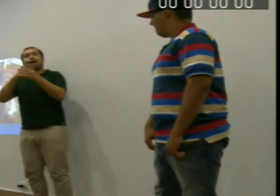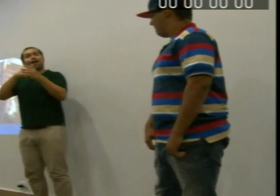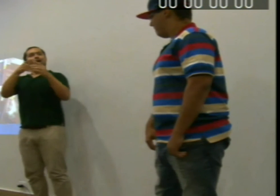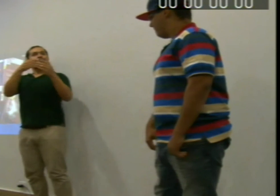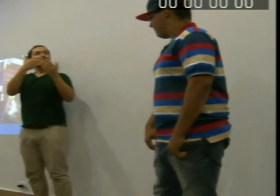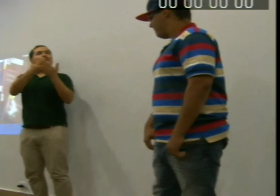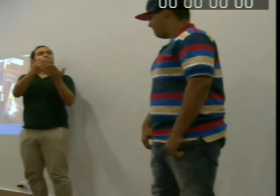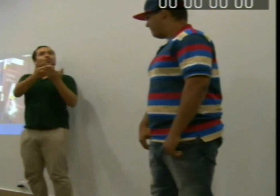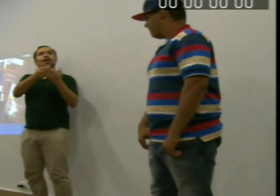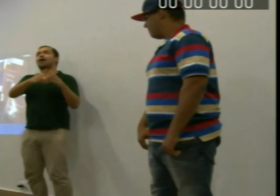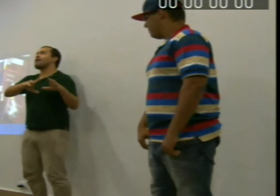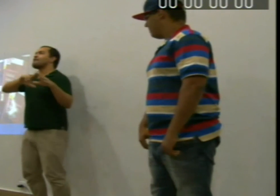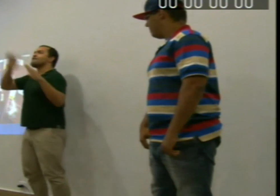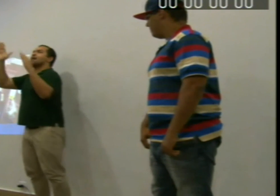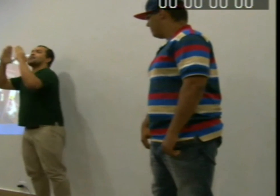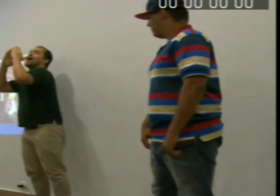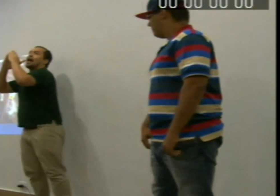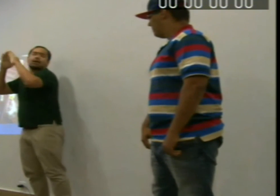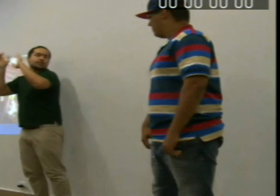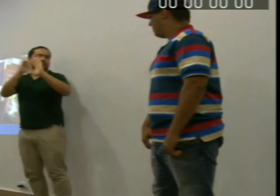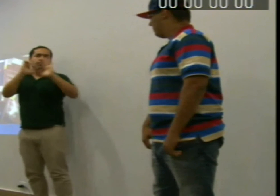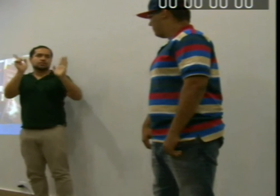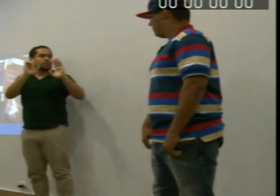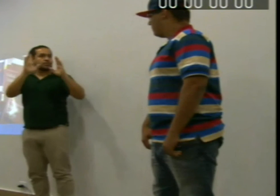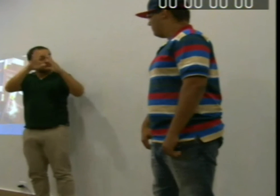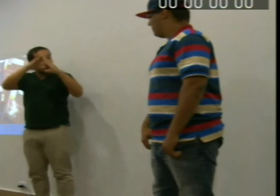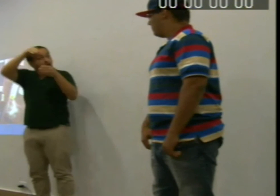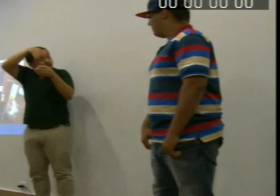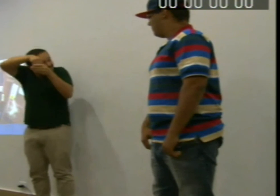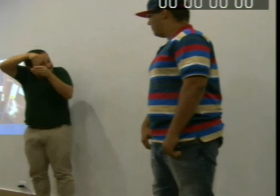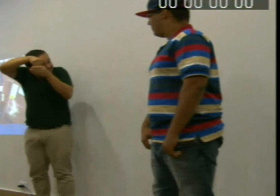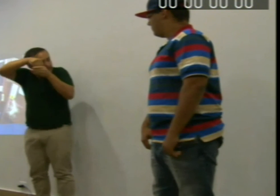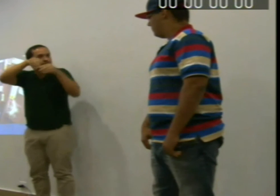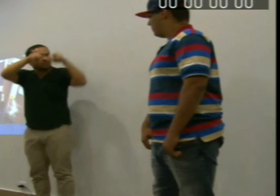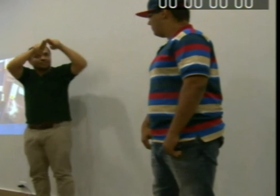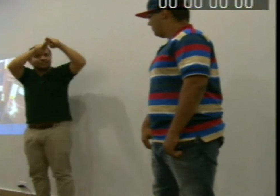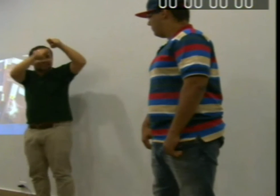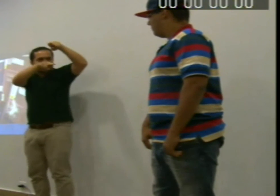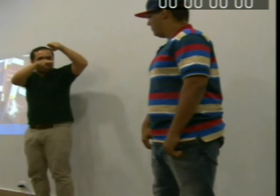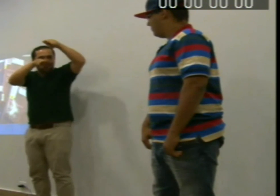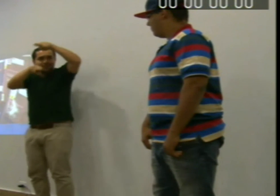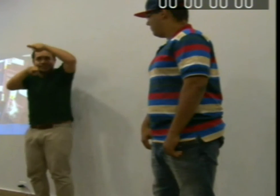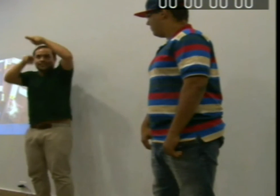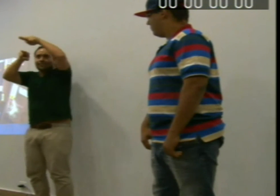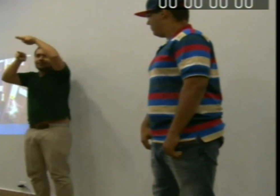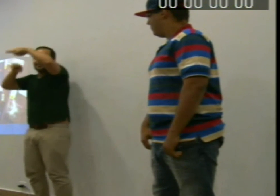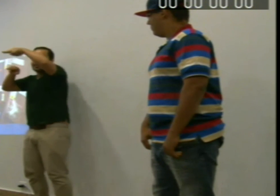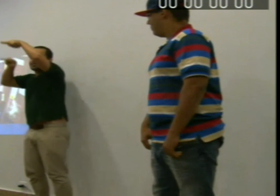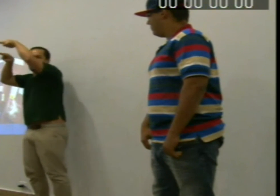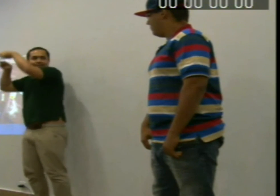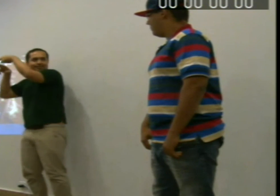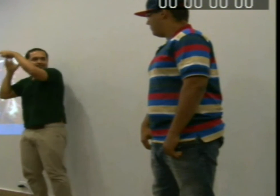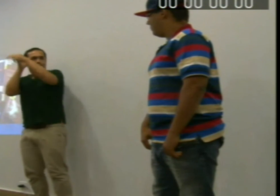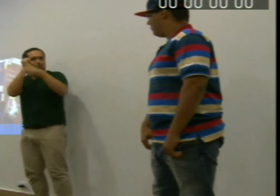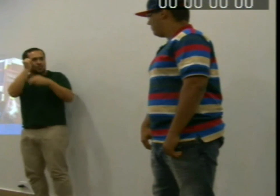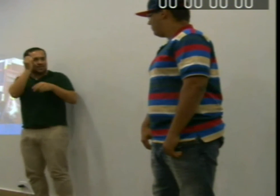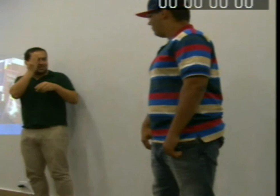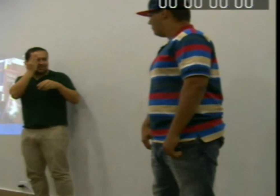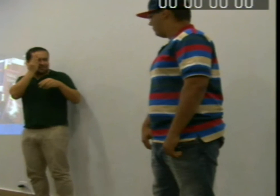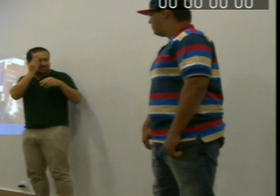da Universidade então qualquer hora vai para casa não precisa ir para casa porque mora dentro da Universidade são os andares